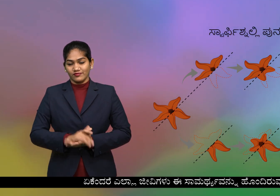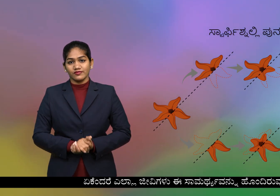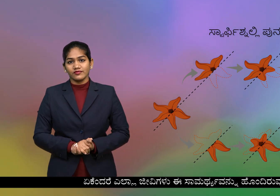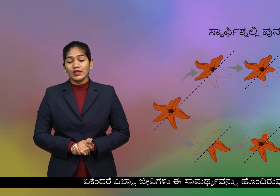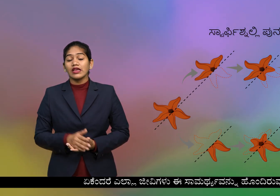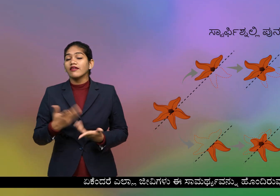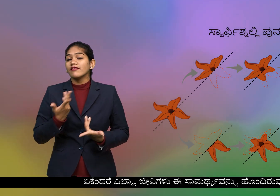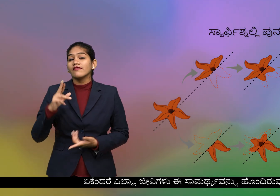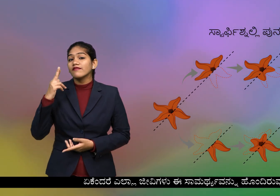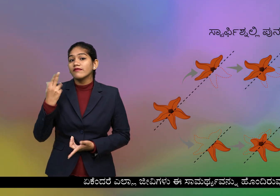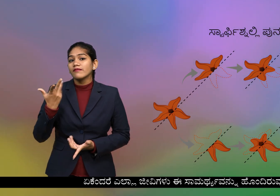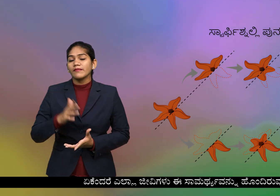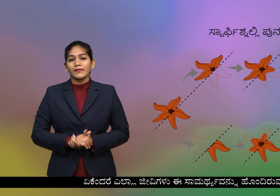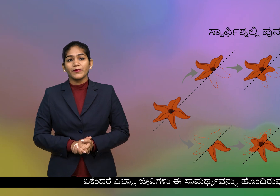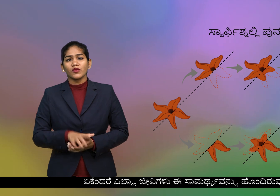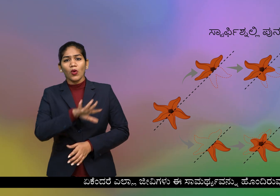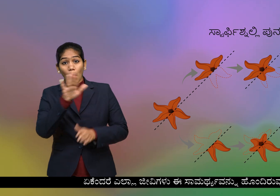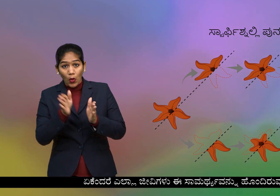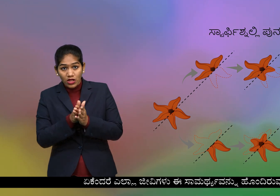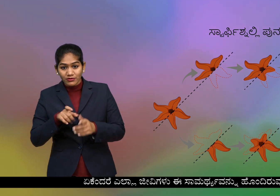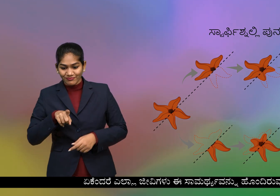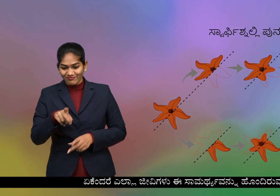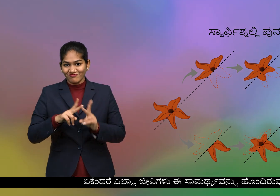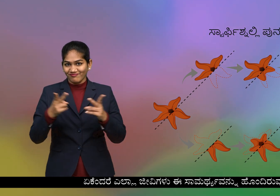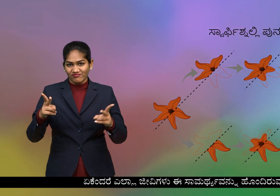ಏಕೆಂದರೆ ಎಲ್ಲಾ ಜೀವಿಗಳು ಈ ಸಾಮರ್ಥ್ಯವನ್ನ ಹೊಂದಿರುವುದಿಲ್ಲ.